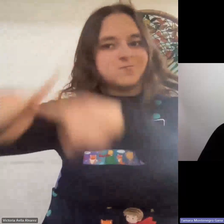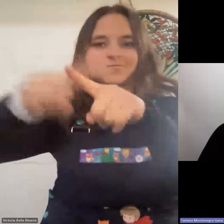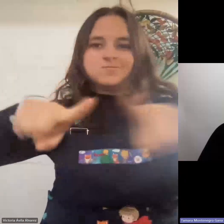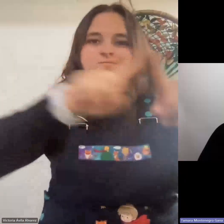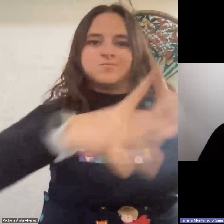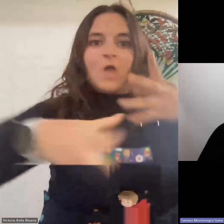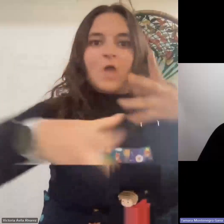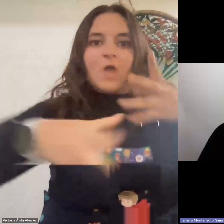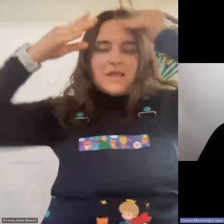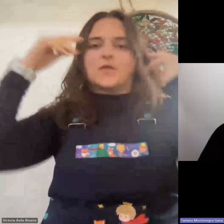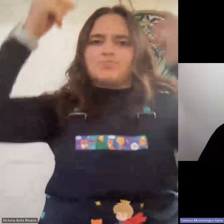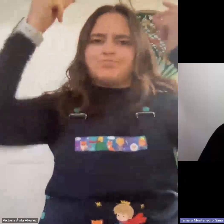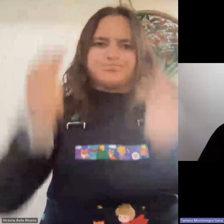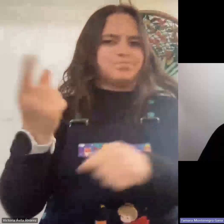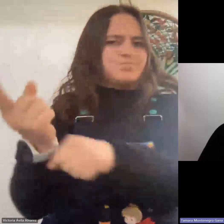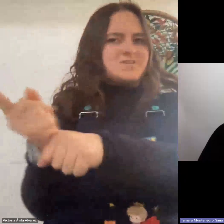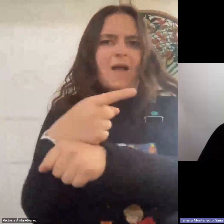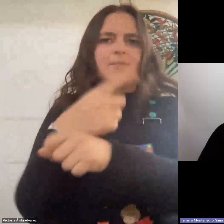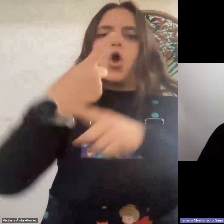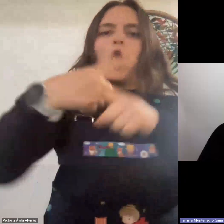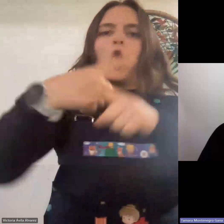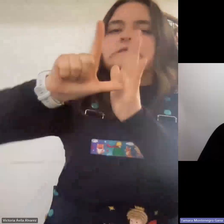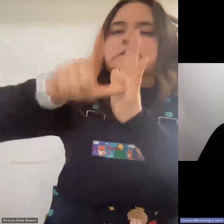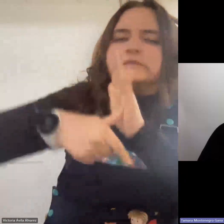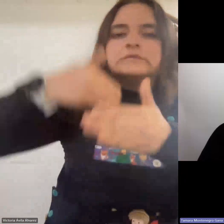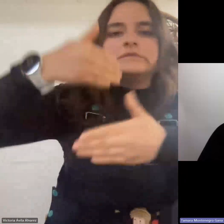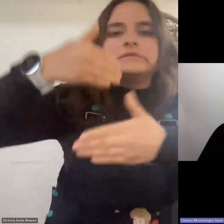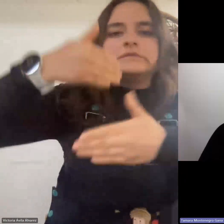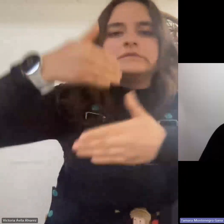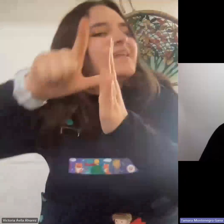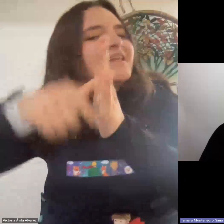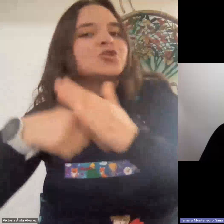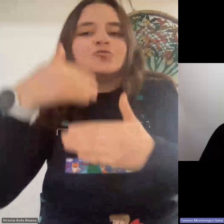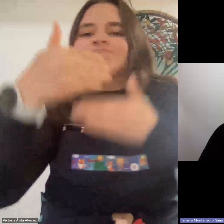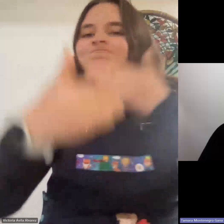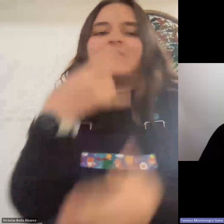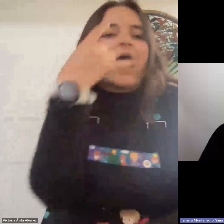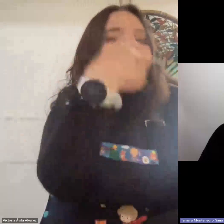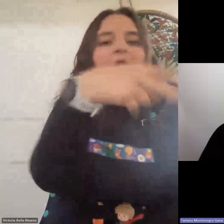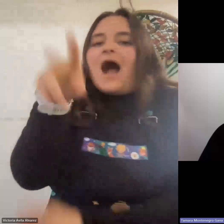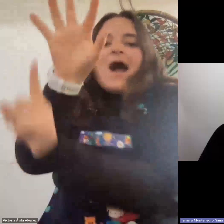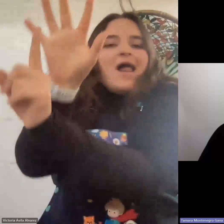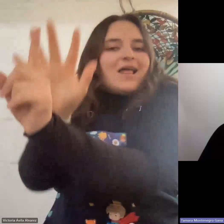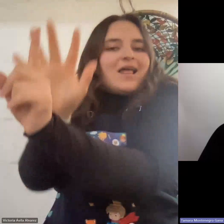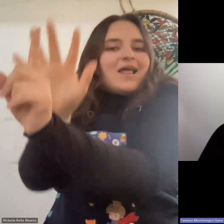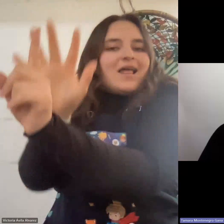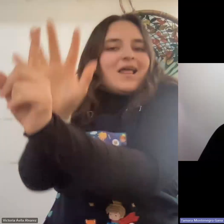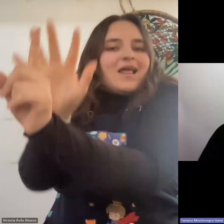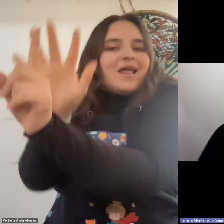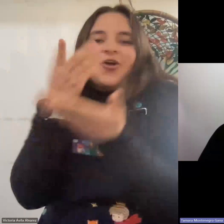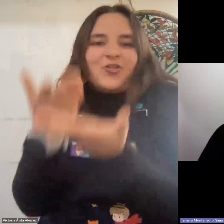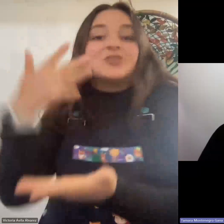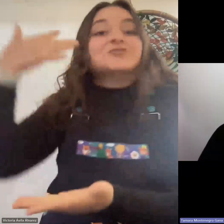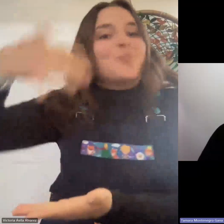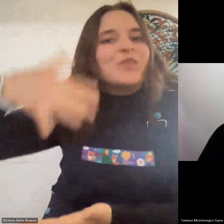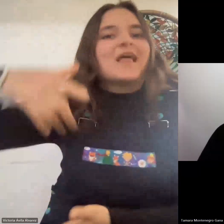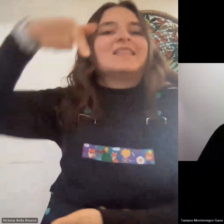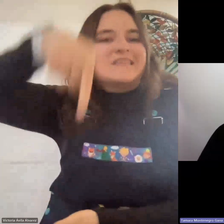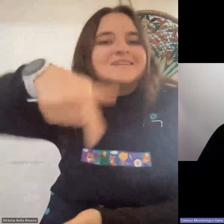se sienten a veces un poco discriminadas, entonces es importante que ellos vayan aprendiendo rápido ese desarrollo, que no sea